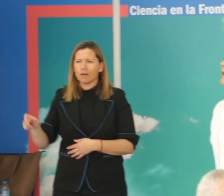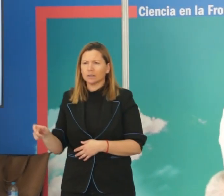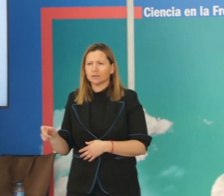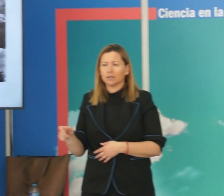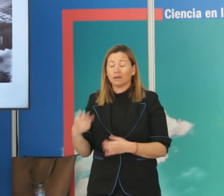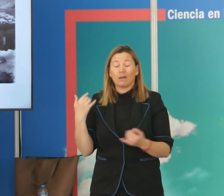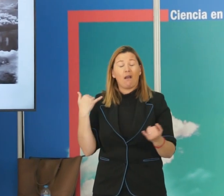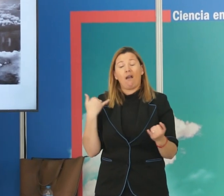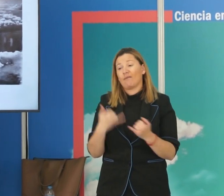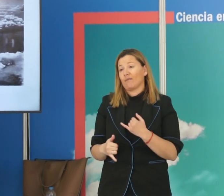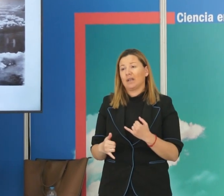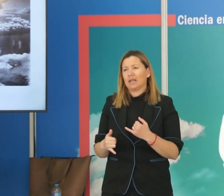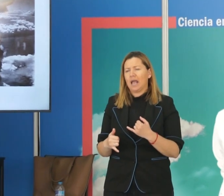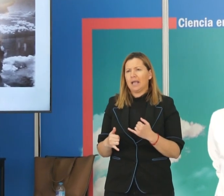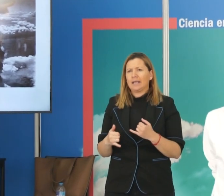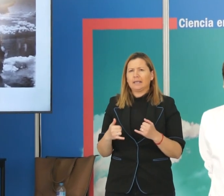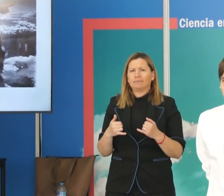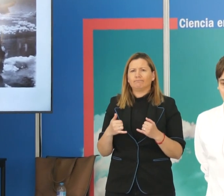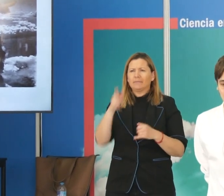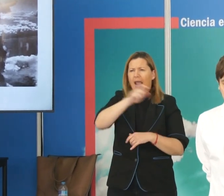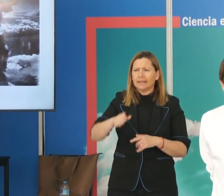acaba buscando explicaciones